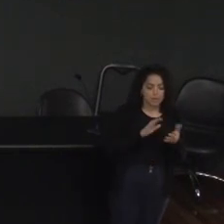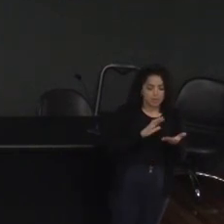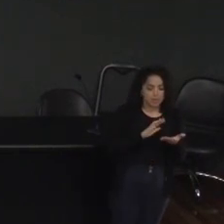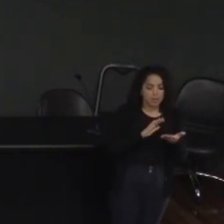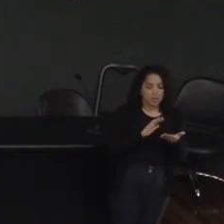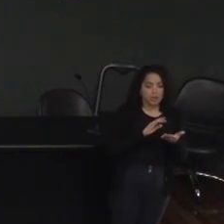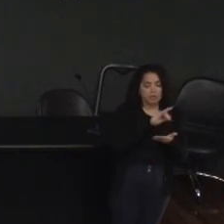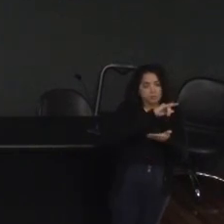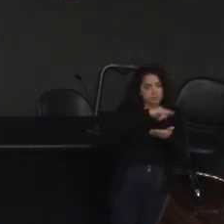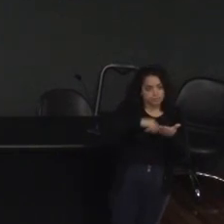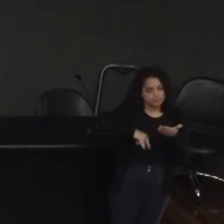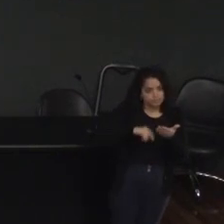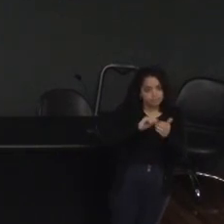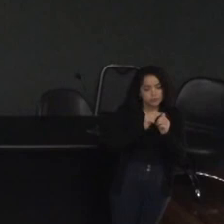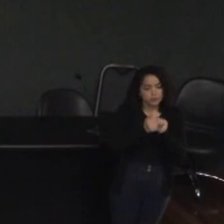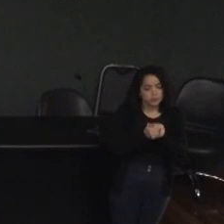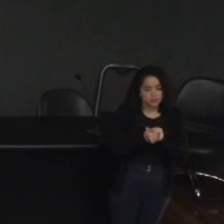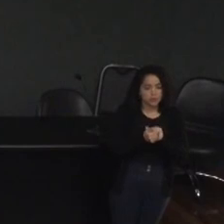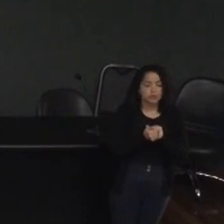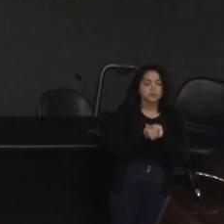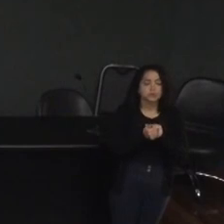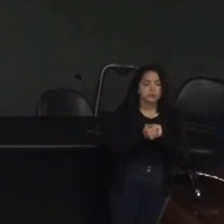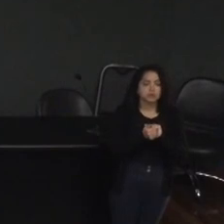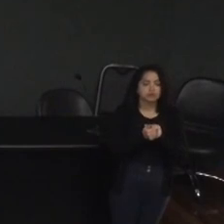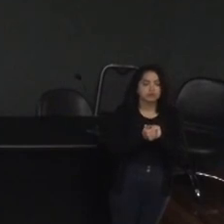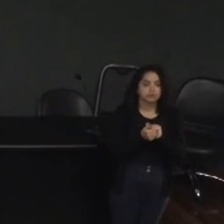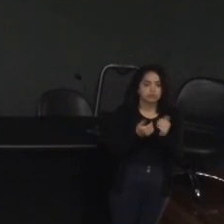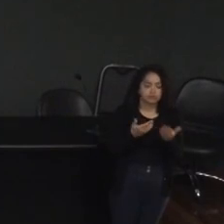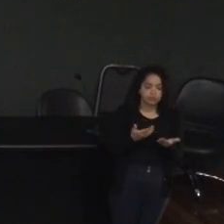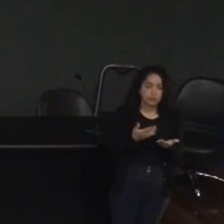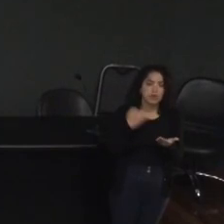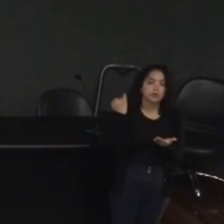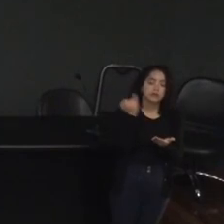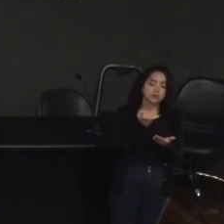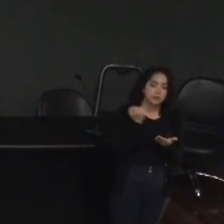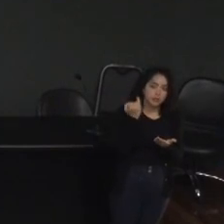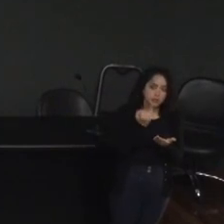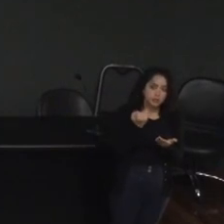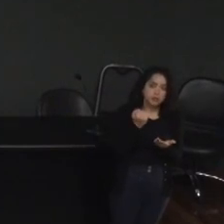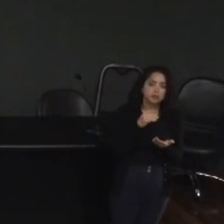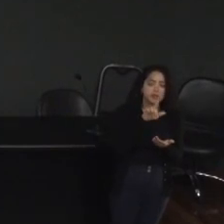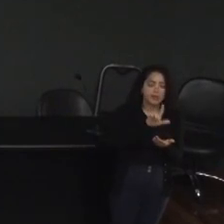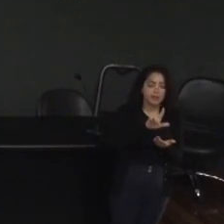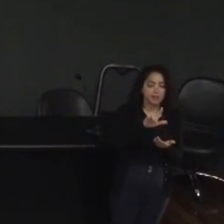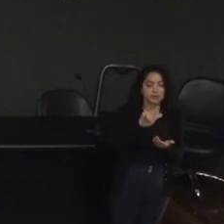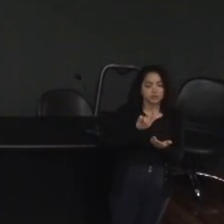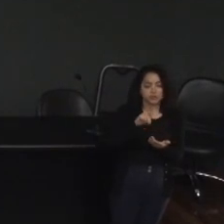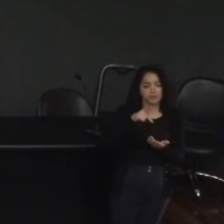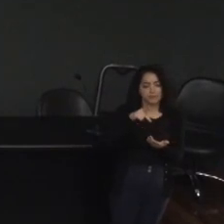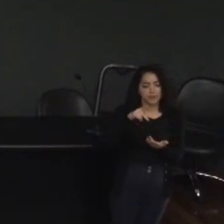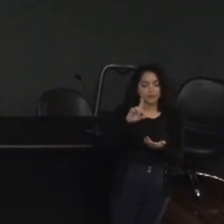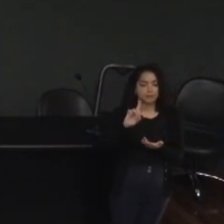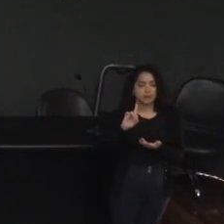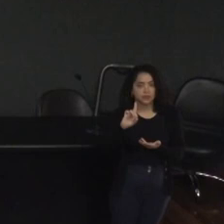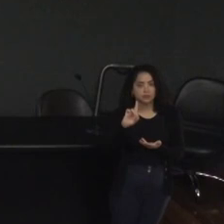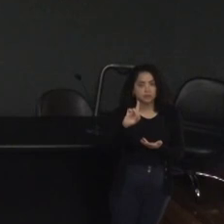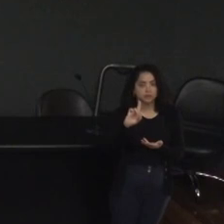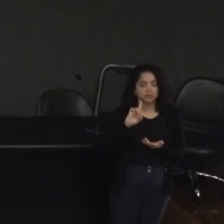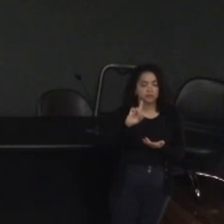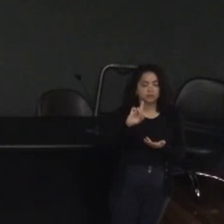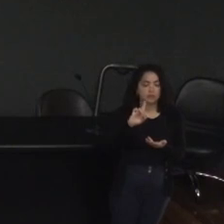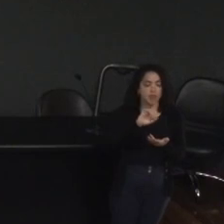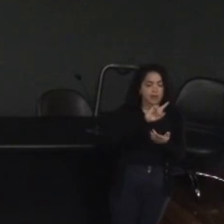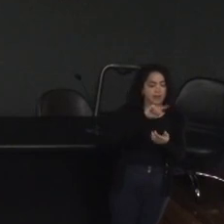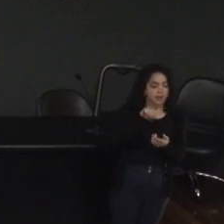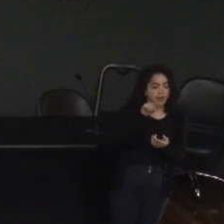contratos para o pessoal lá da área de contratos administrativos né Importante é lgpd não revogou